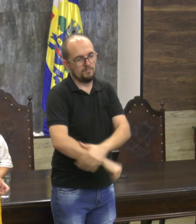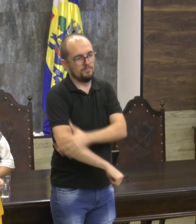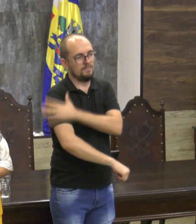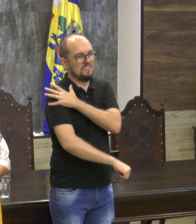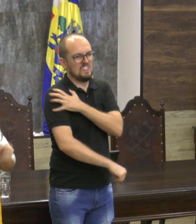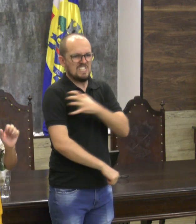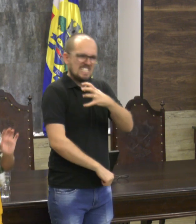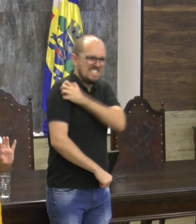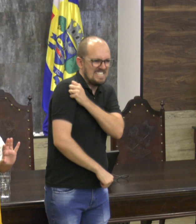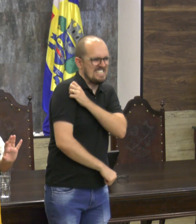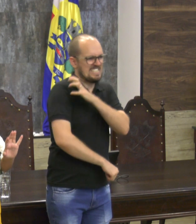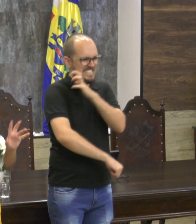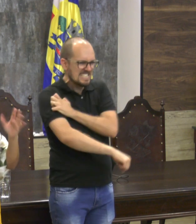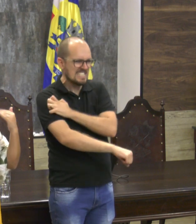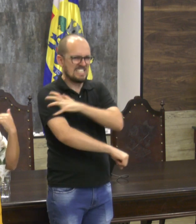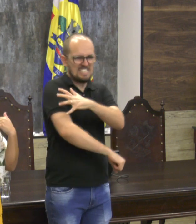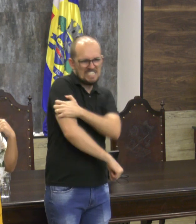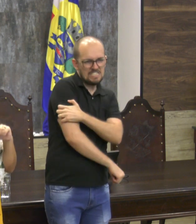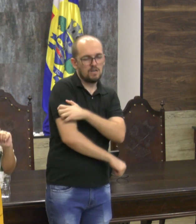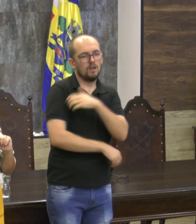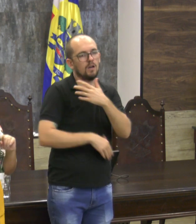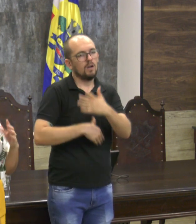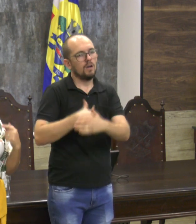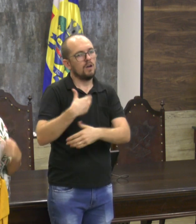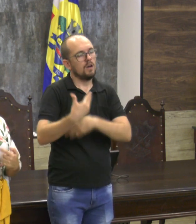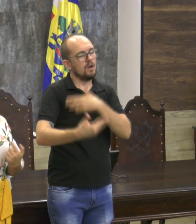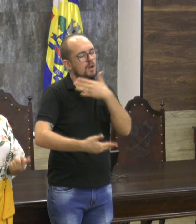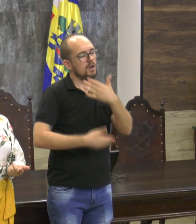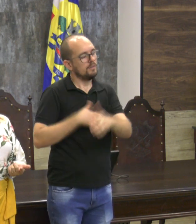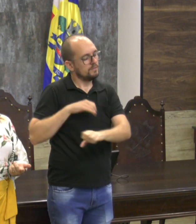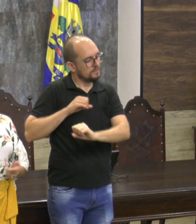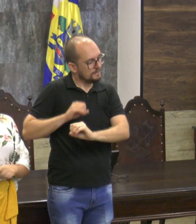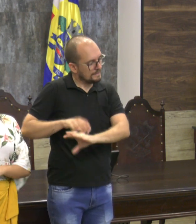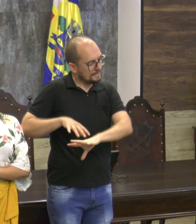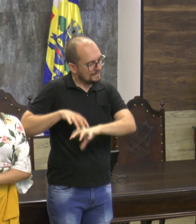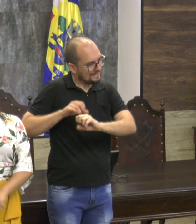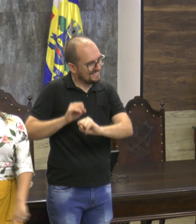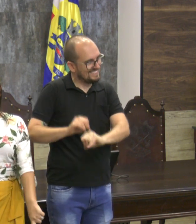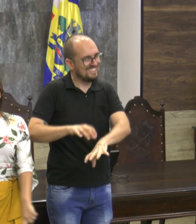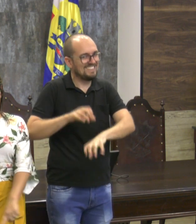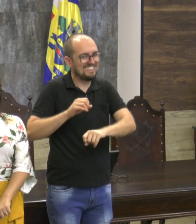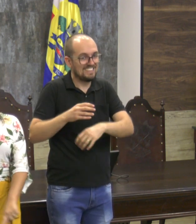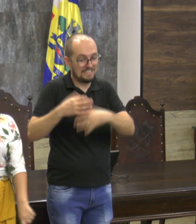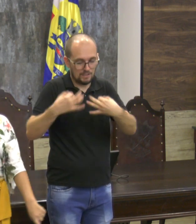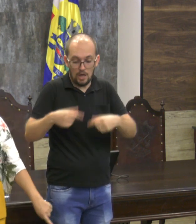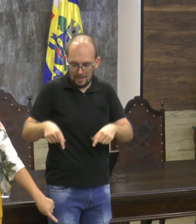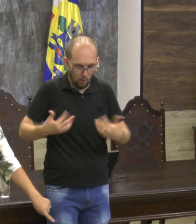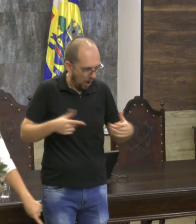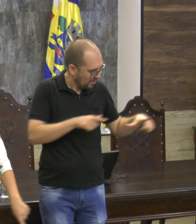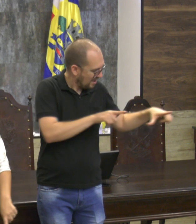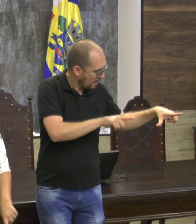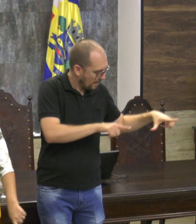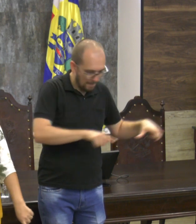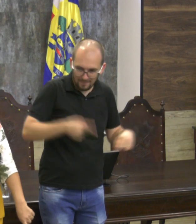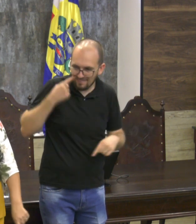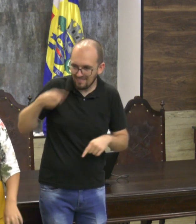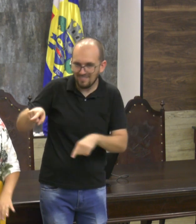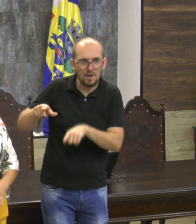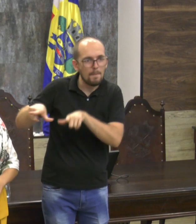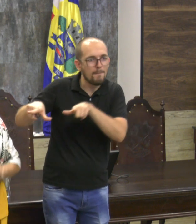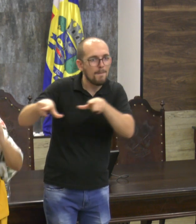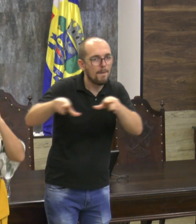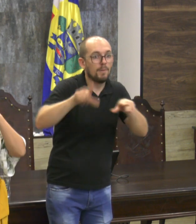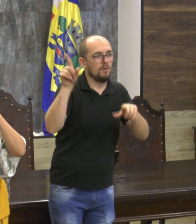roxo. E aí, esse ano, eu falei, não, vamos começar a inserir com ele, a escola tem piso tátil, assim como aqui na frente, né?